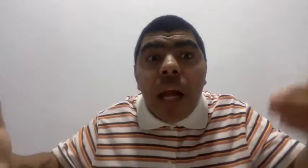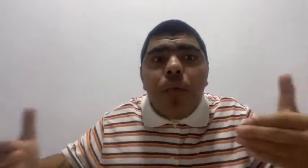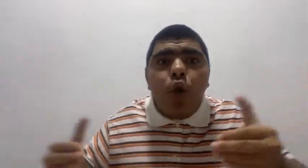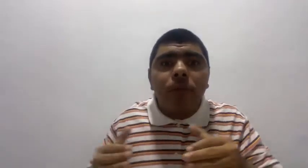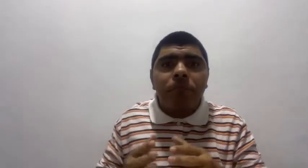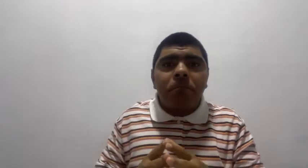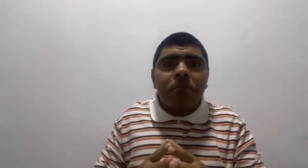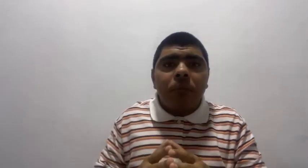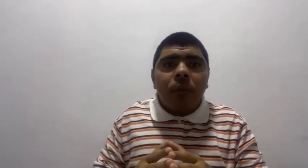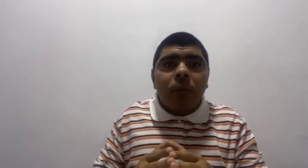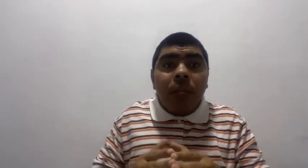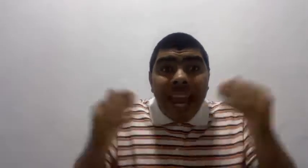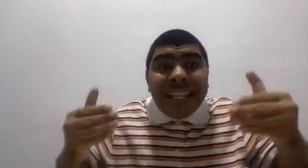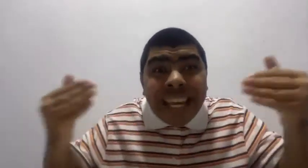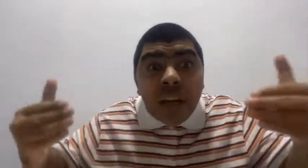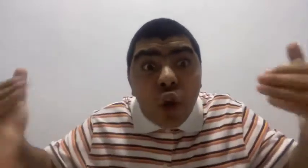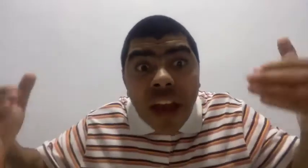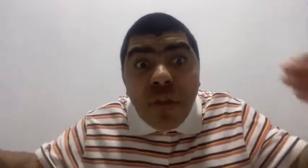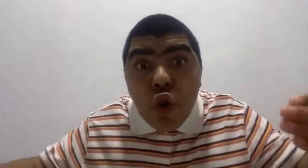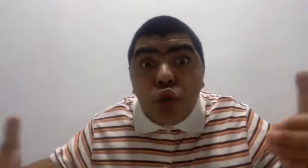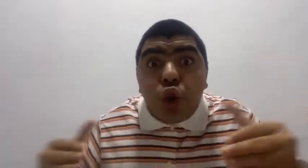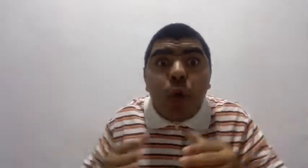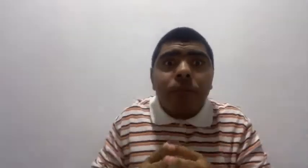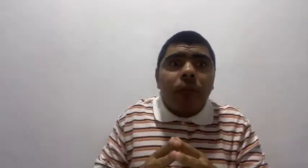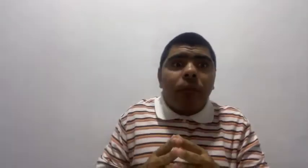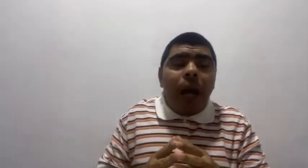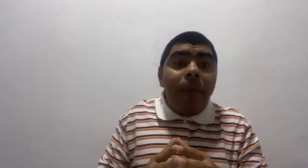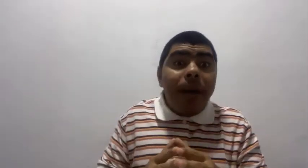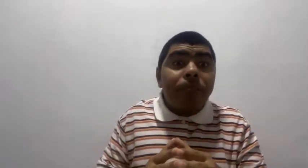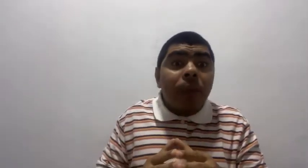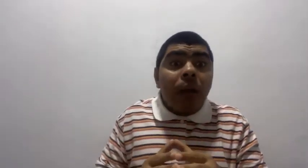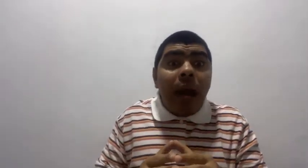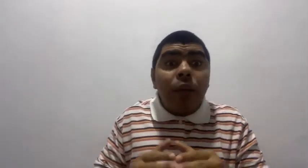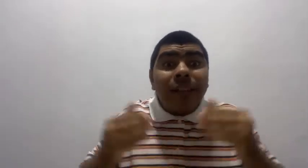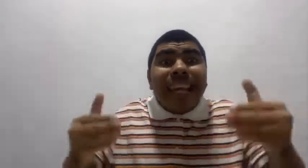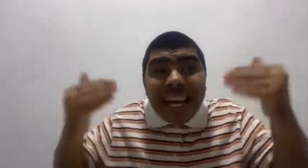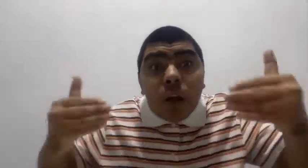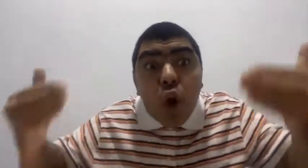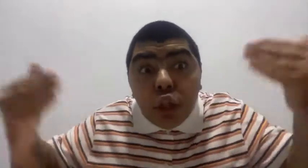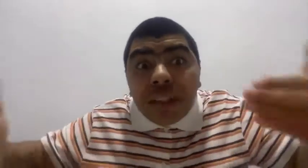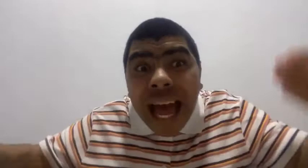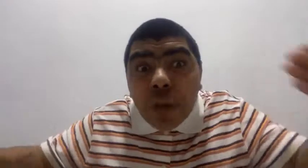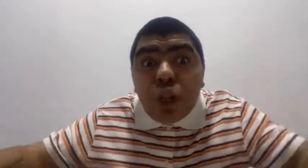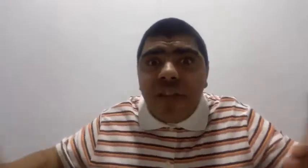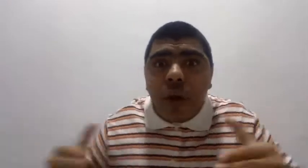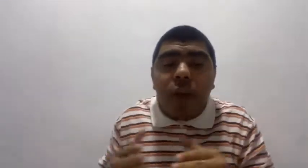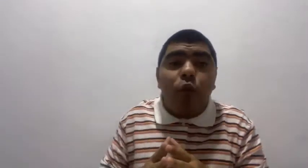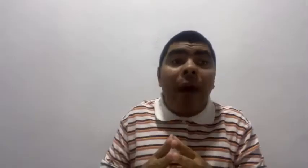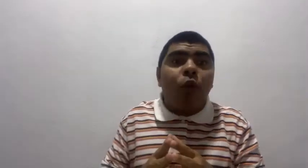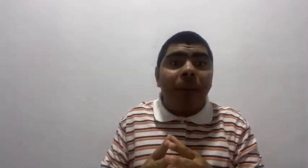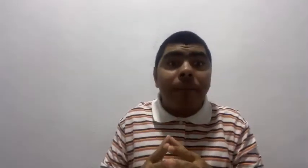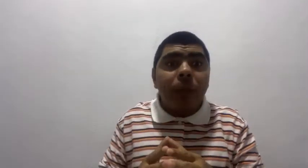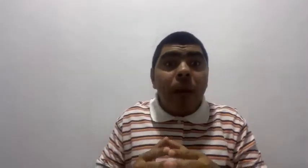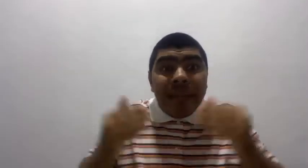árbol. Y el que no dé fruto, amén, aleluya, será cortado y echado al fuego. Ven, mira